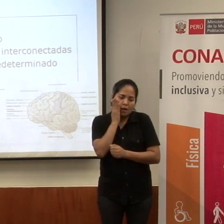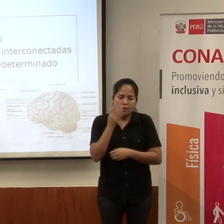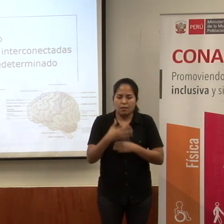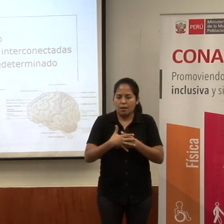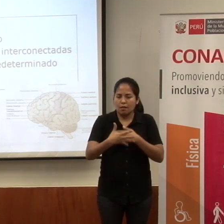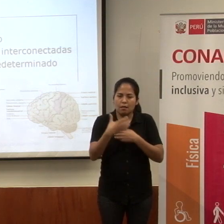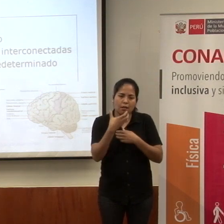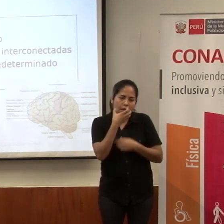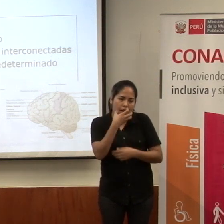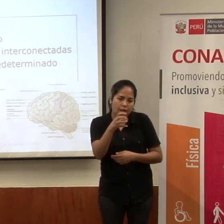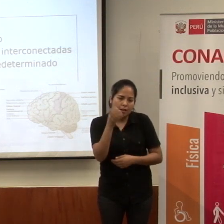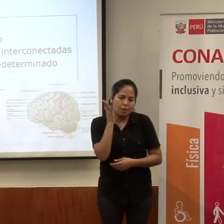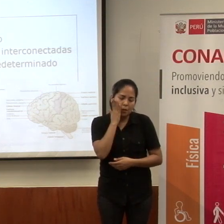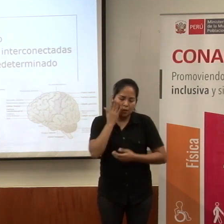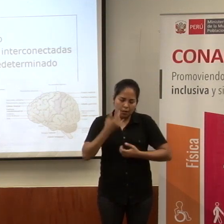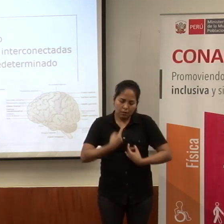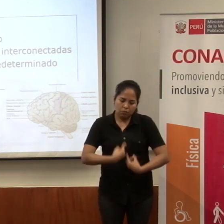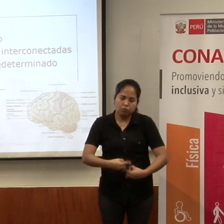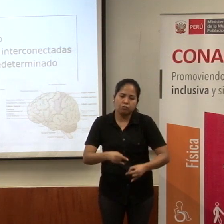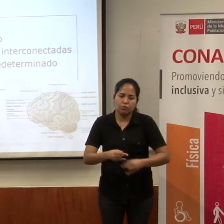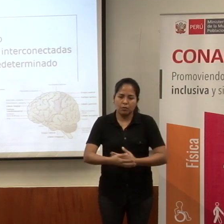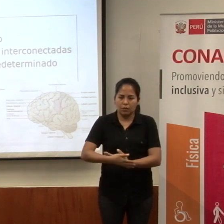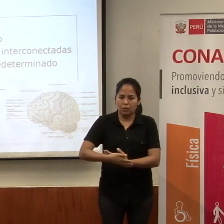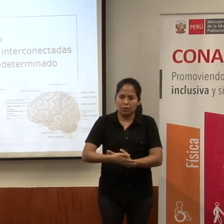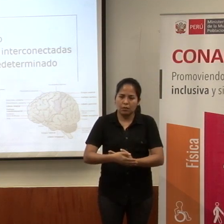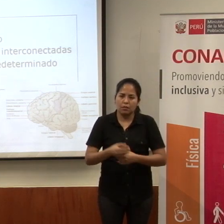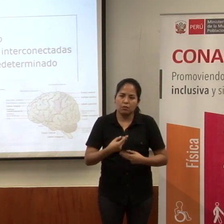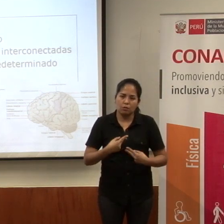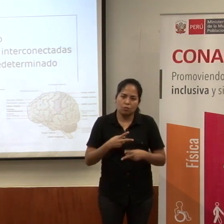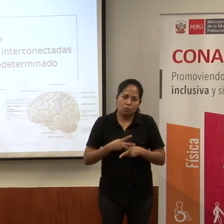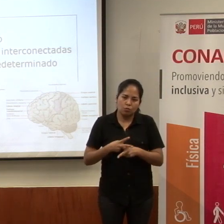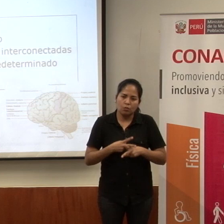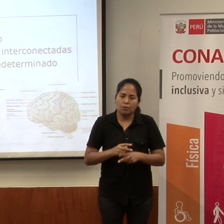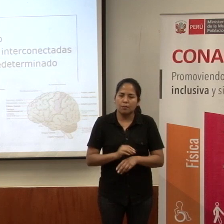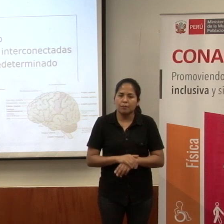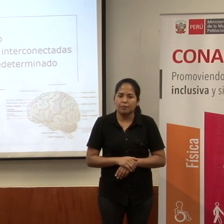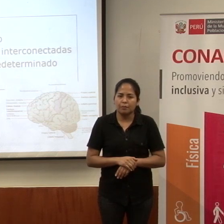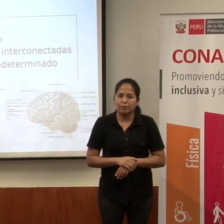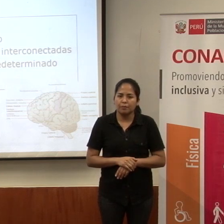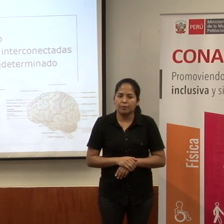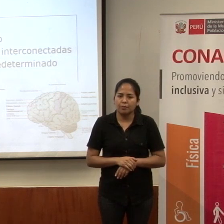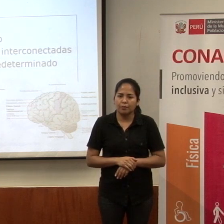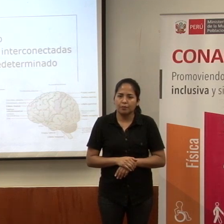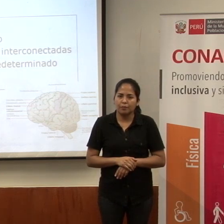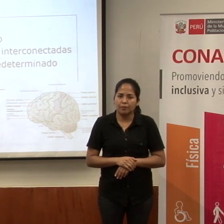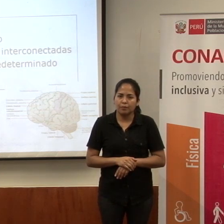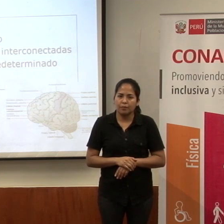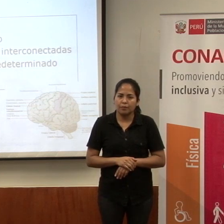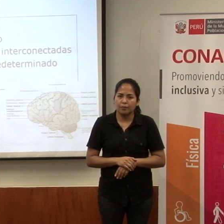temperatura. ¿Y el cuarto centro cuál será? Pregunta para ustedes, para que se me...